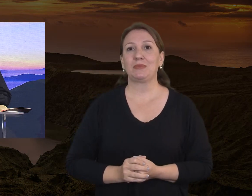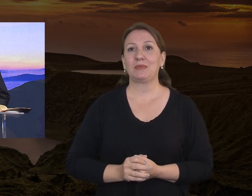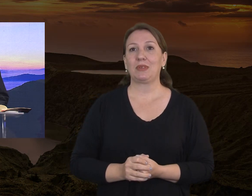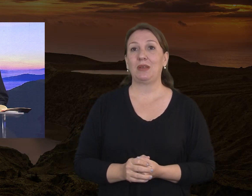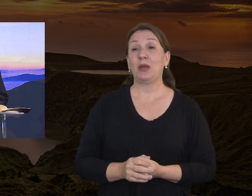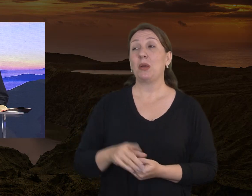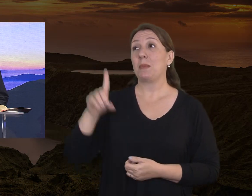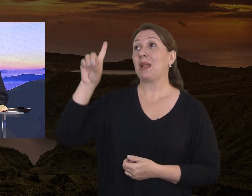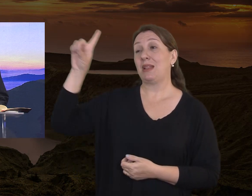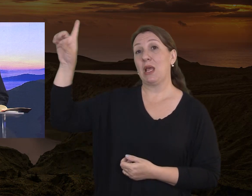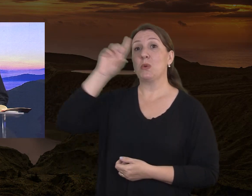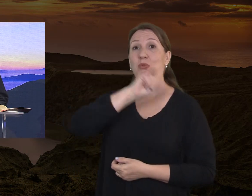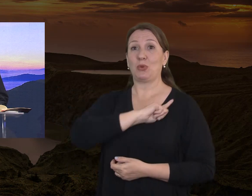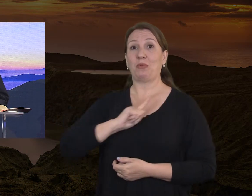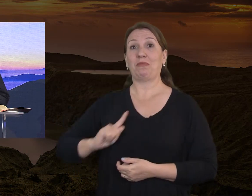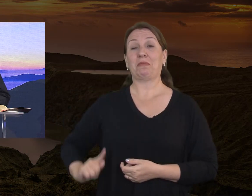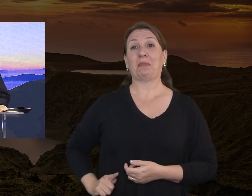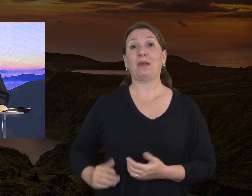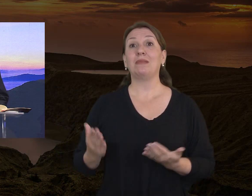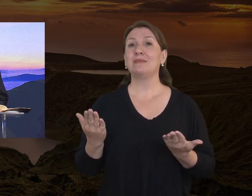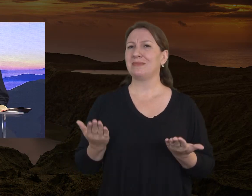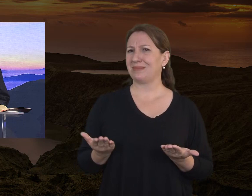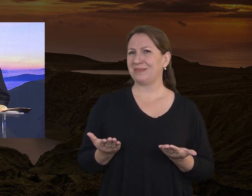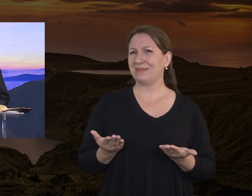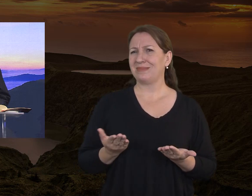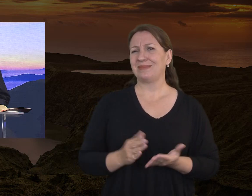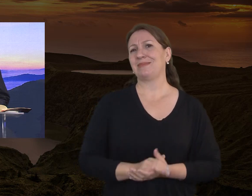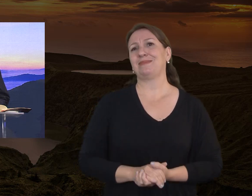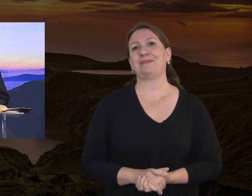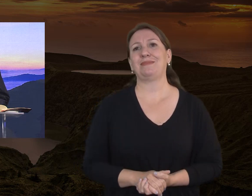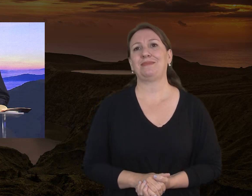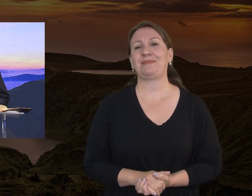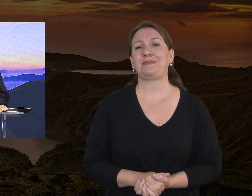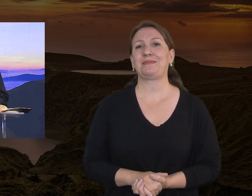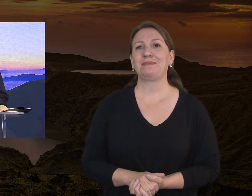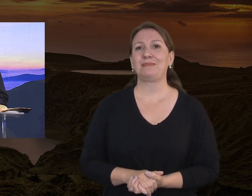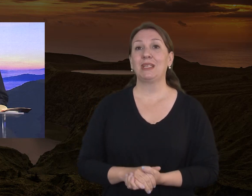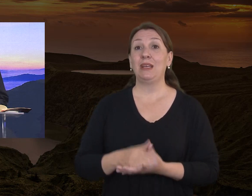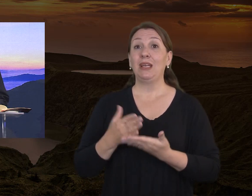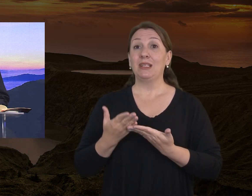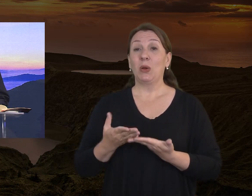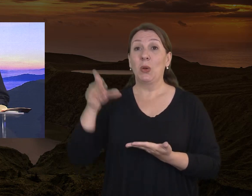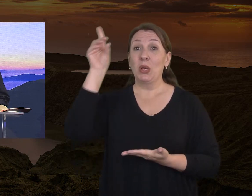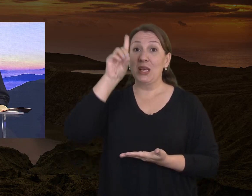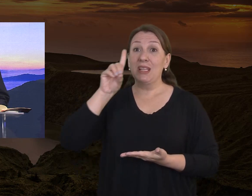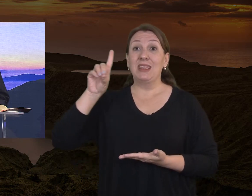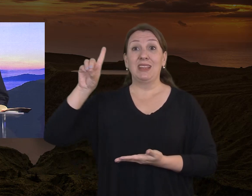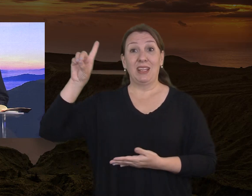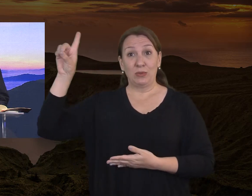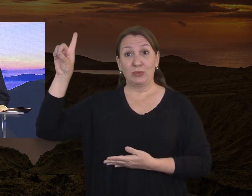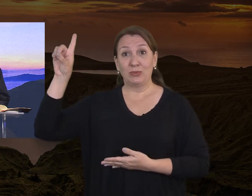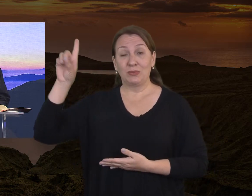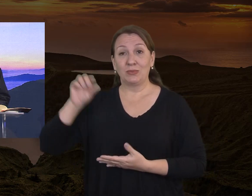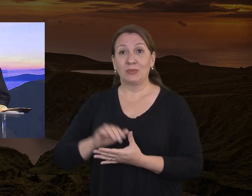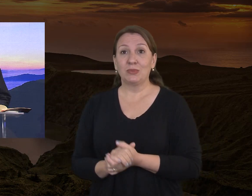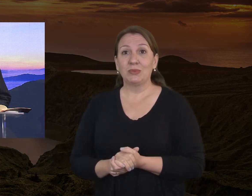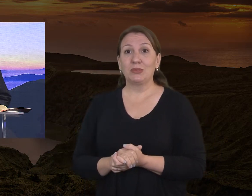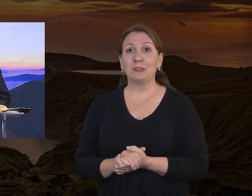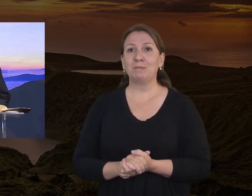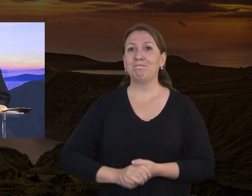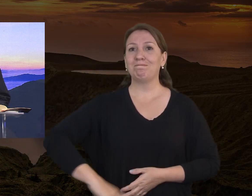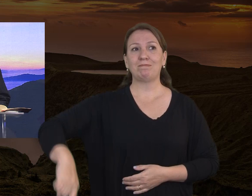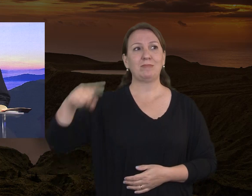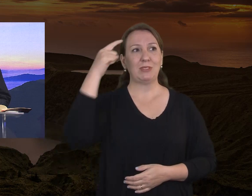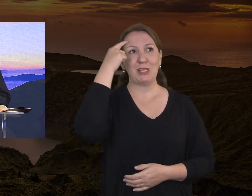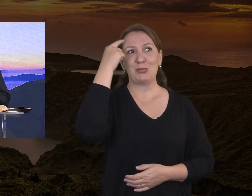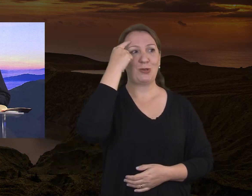poder governar. Aí está o seu engano. Então Deus não teve outra